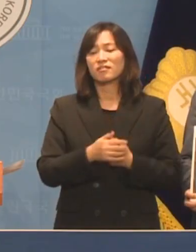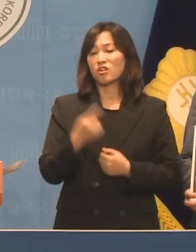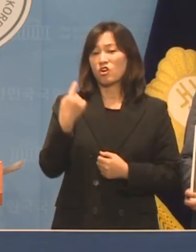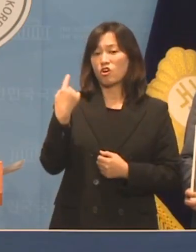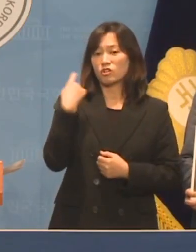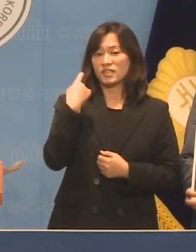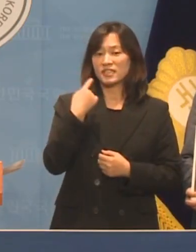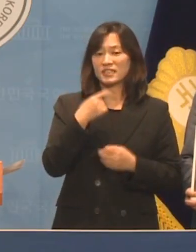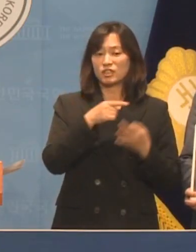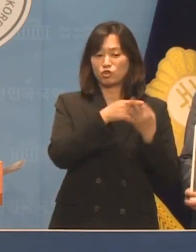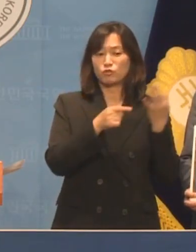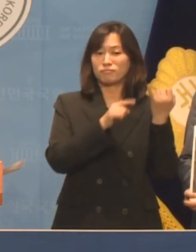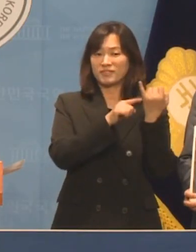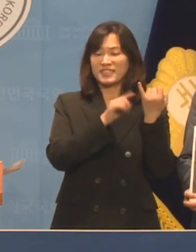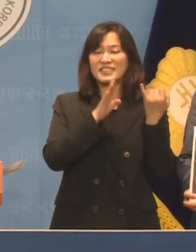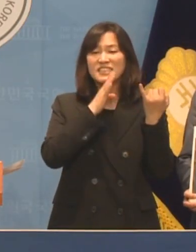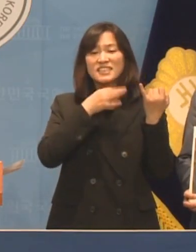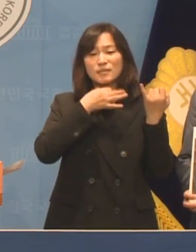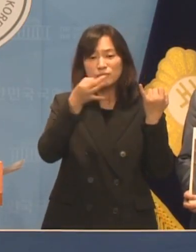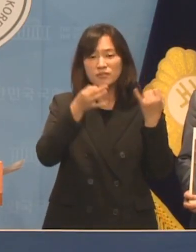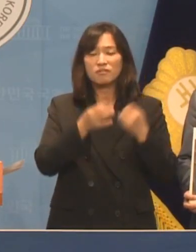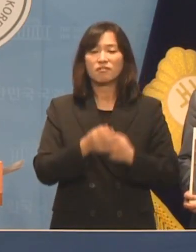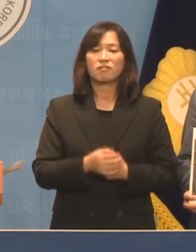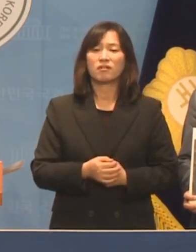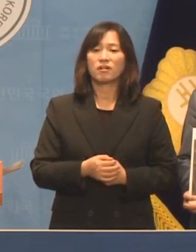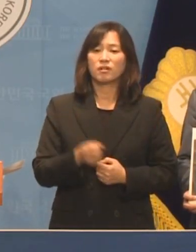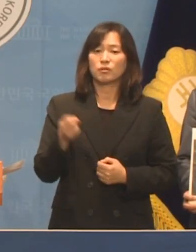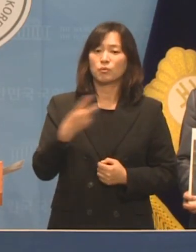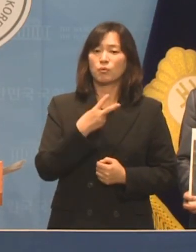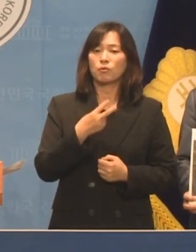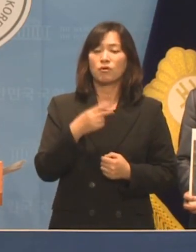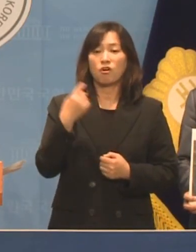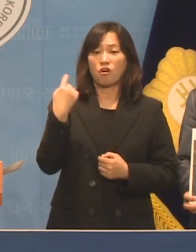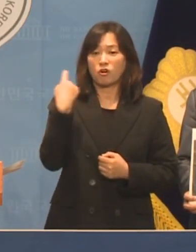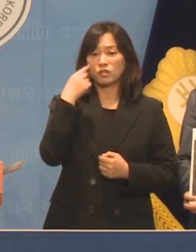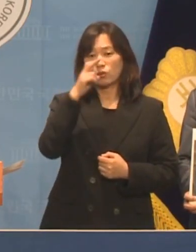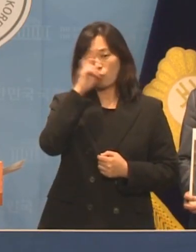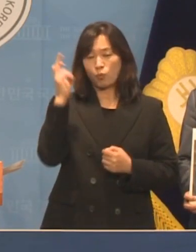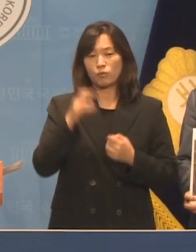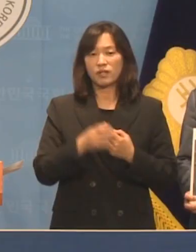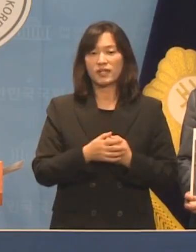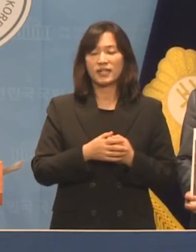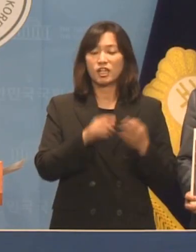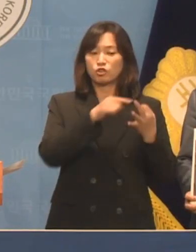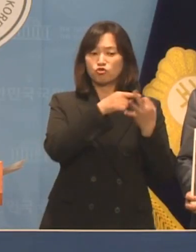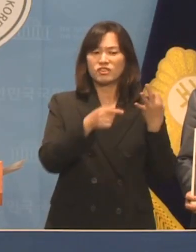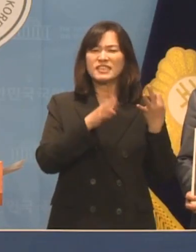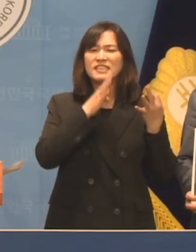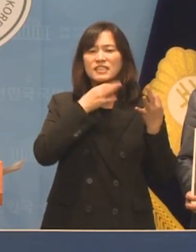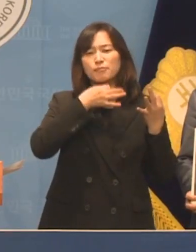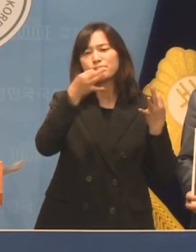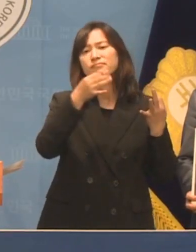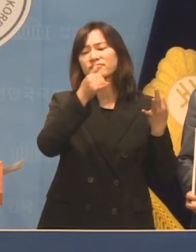어제는 김건희의 진짜 육성이 나왔고 또 어제 오후에 윤석열의 진짜 육성이